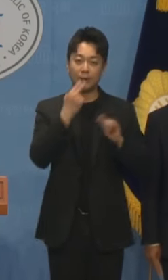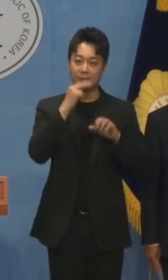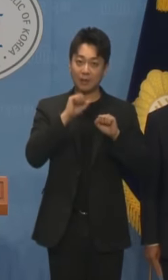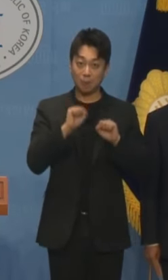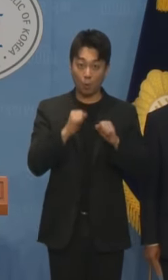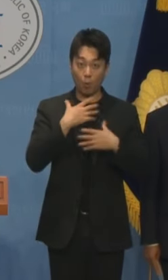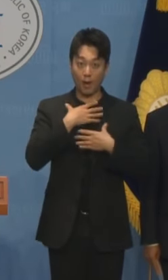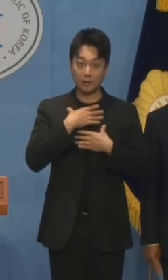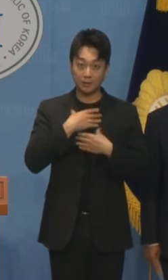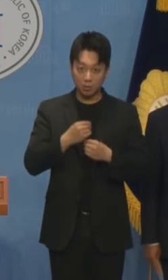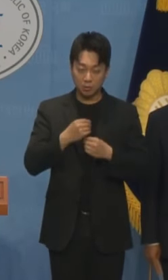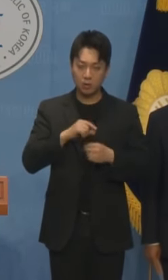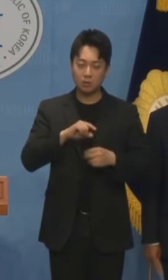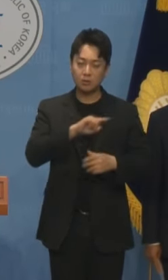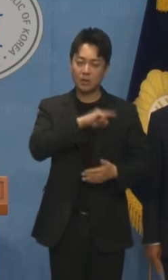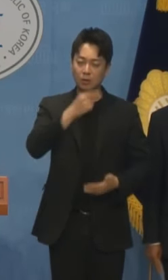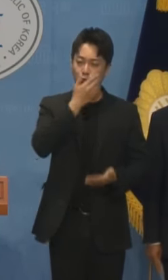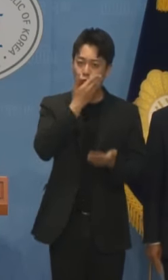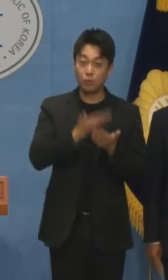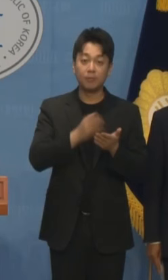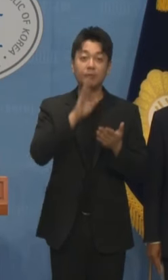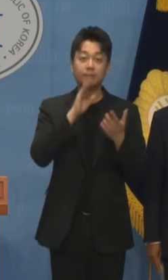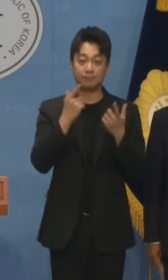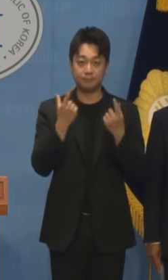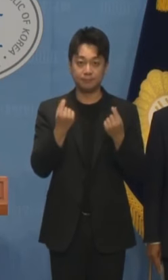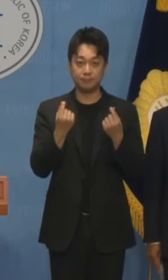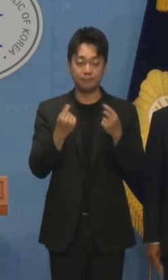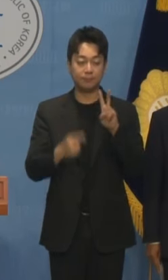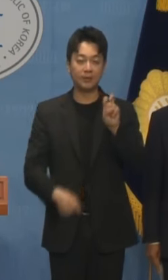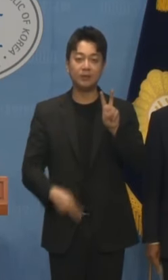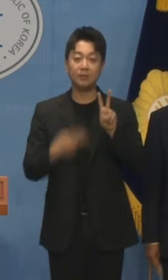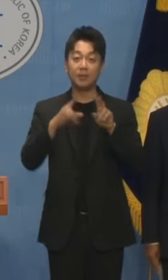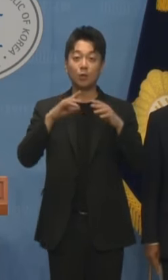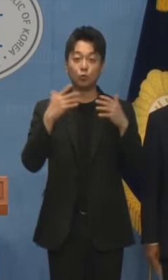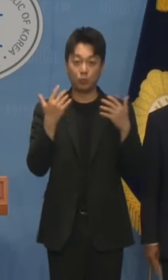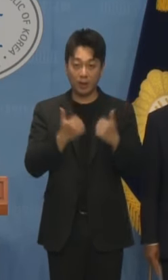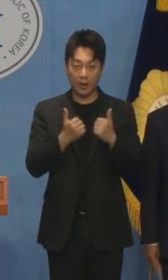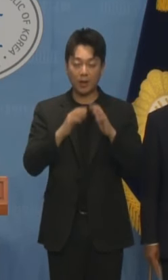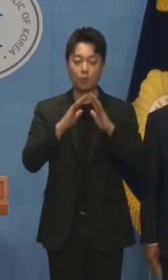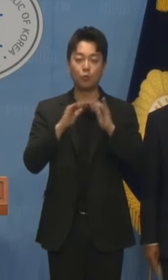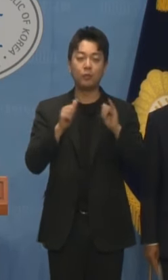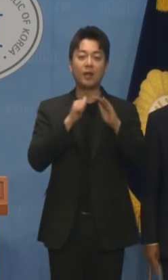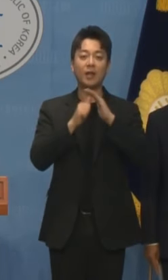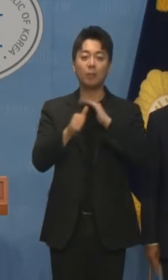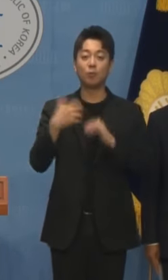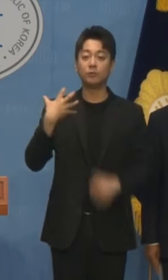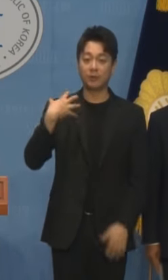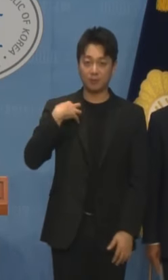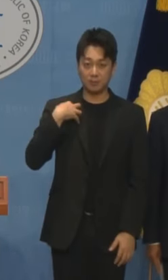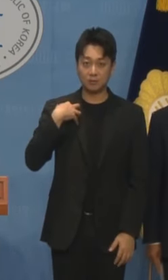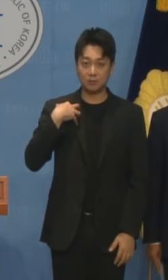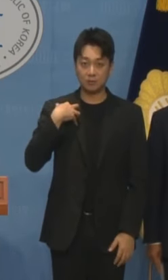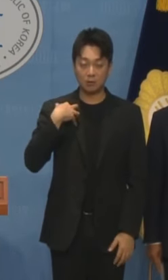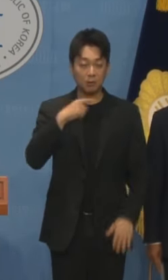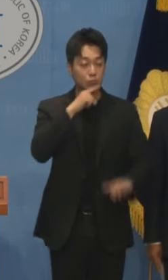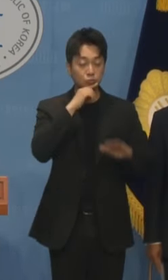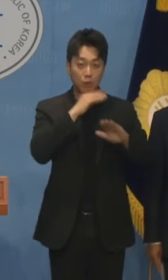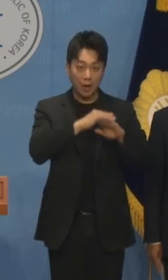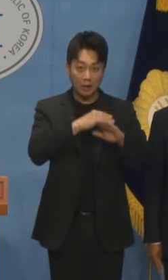소중한 것 은 없습니다 22대 국회가 민의를 대변하여 대남 대북 전당 금지